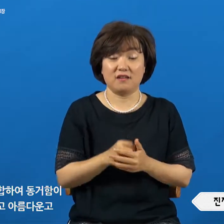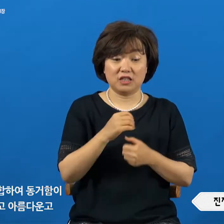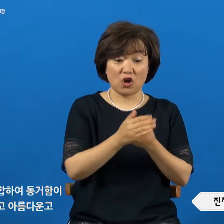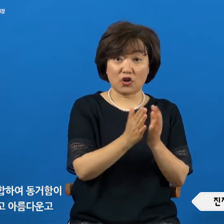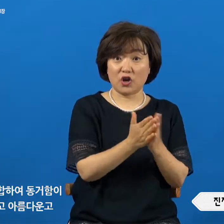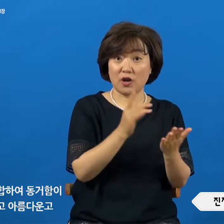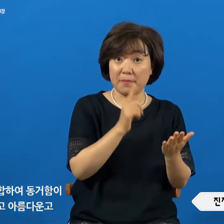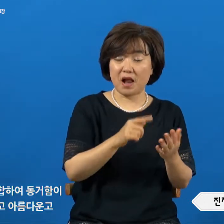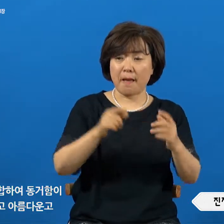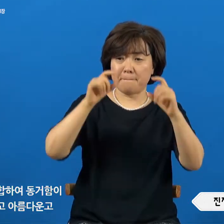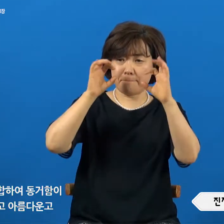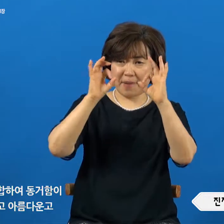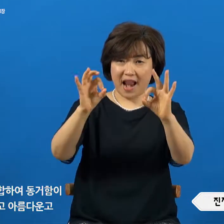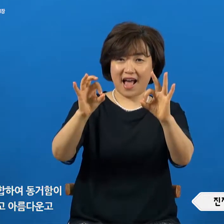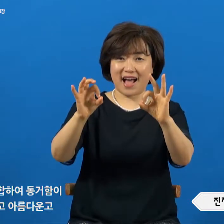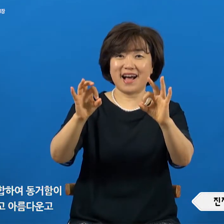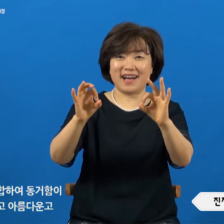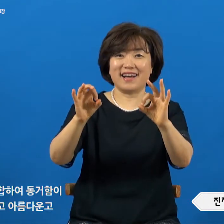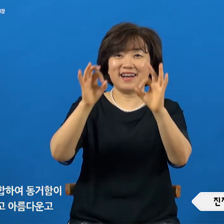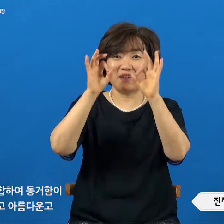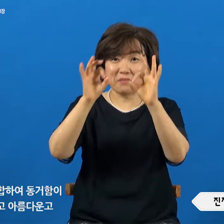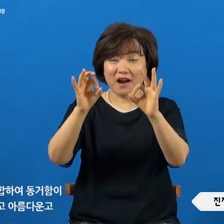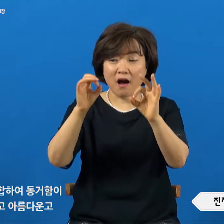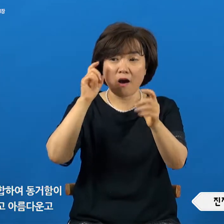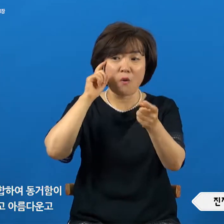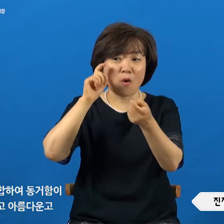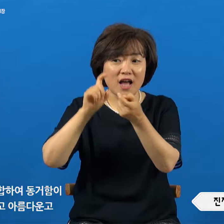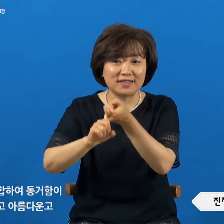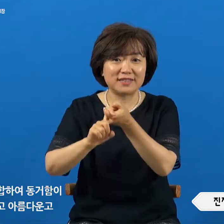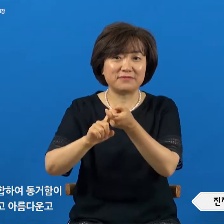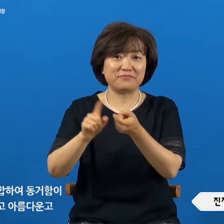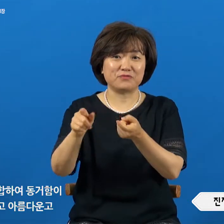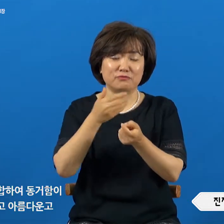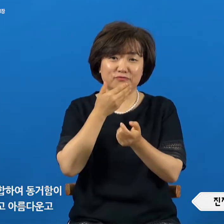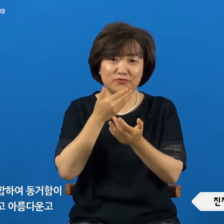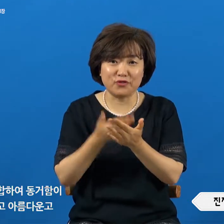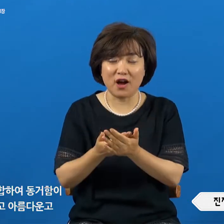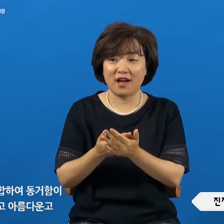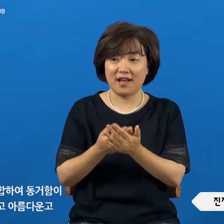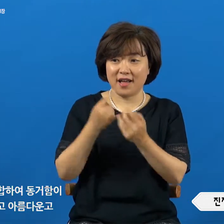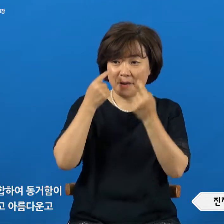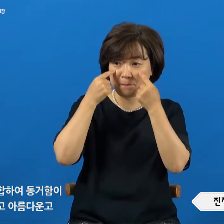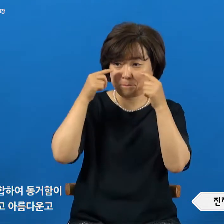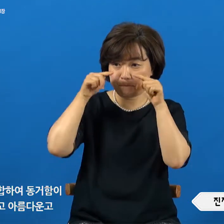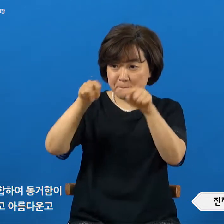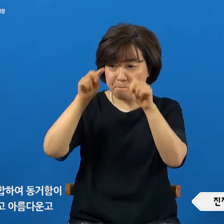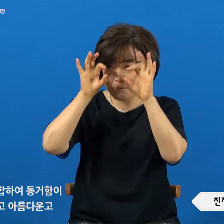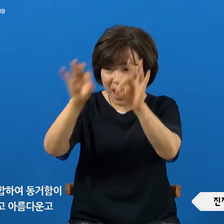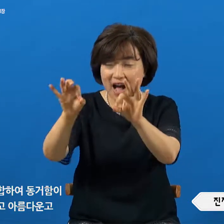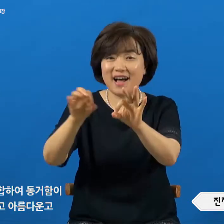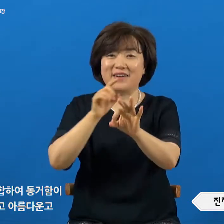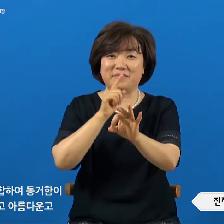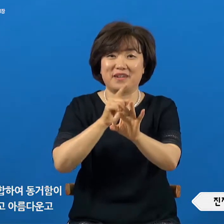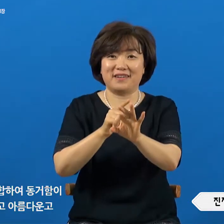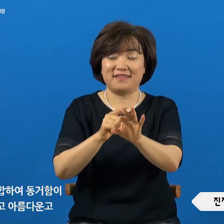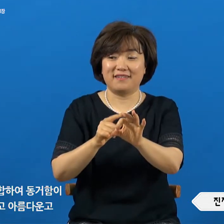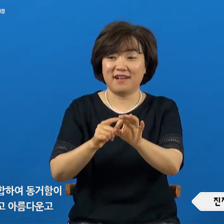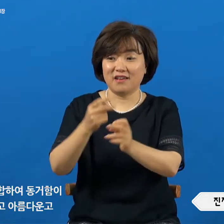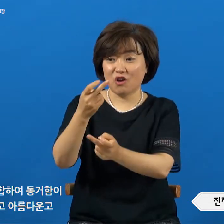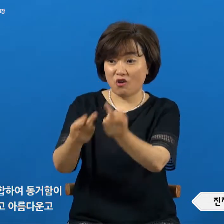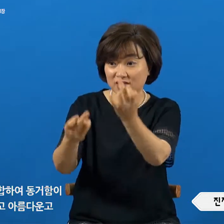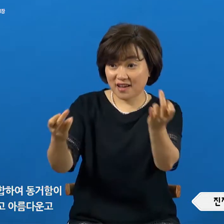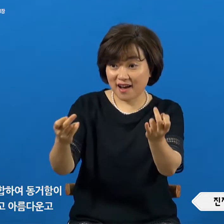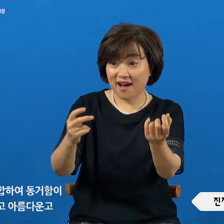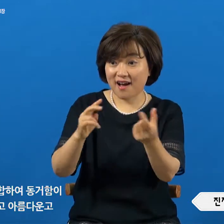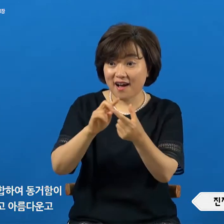이야기합니다. 관심의 대상이 됩니다. 중요하다는 겁니다. 쳐다보라고 이야기합니다. 형제가